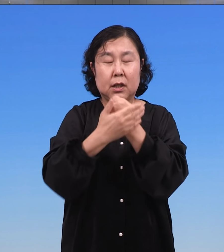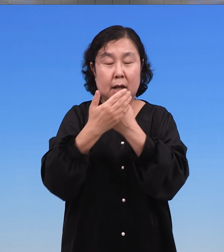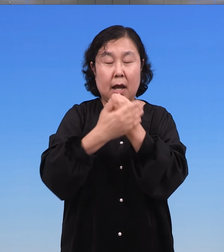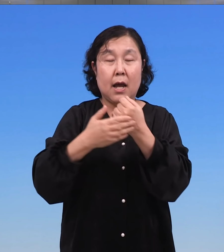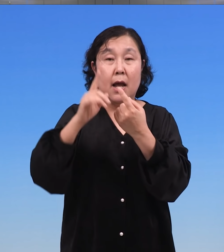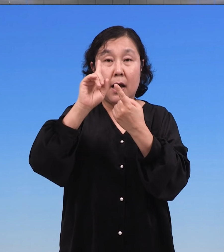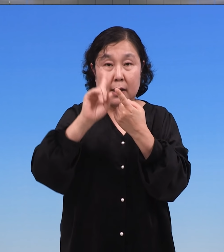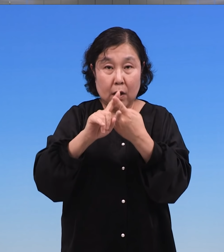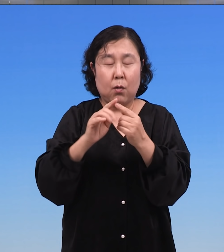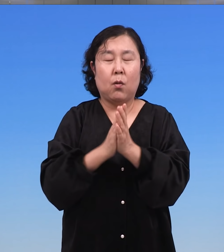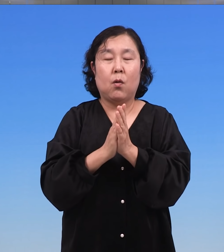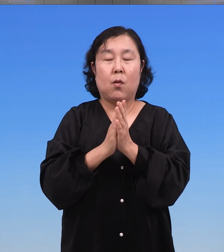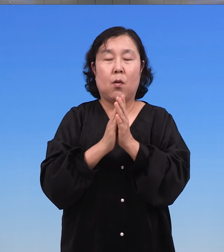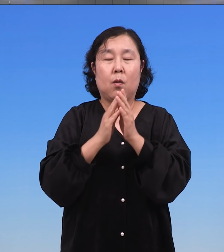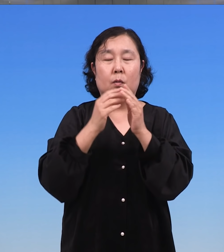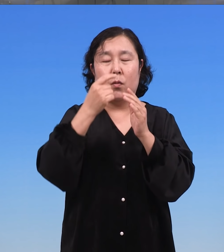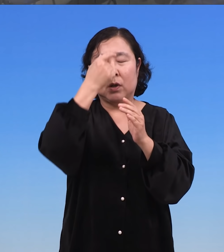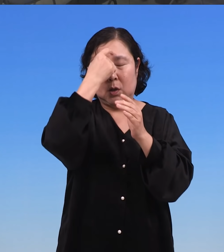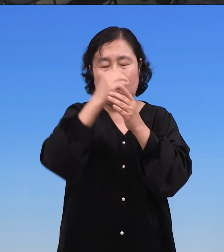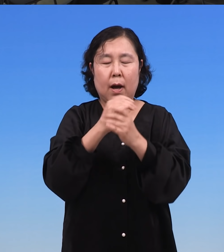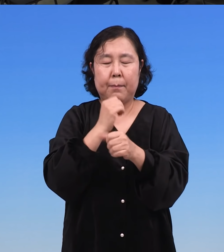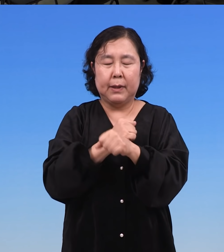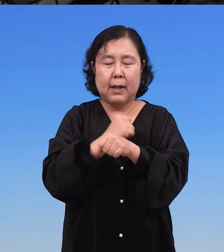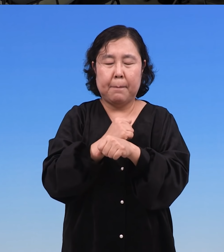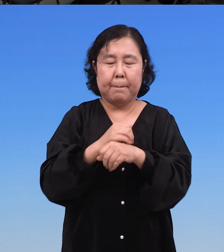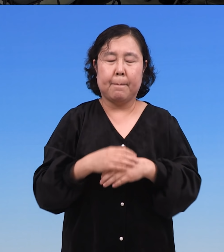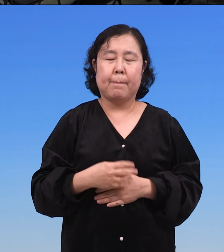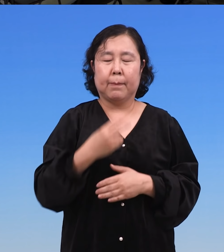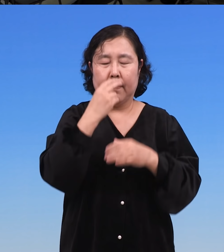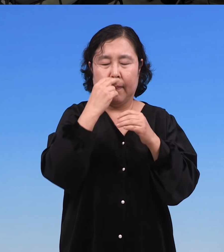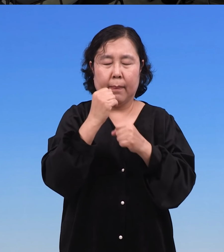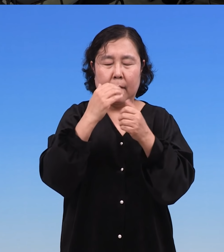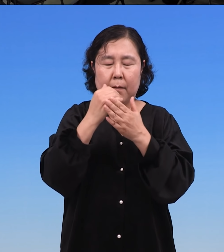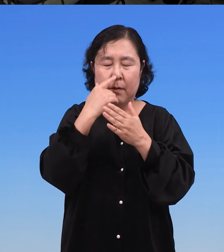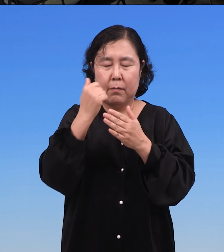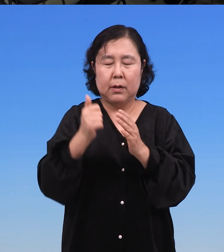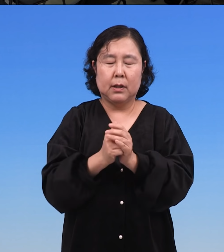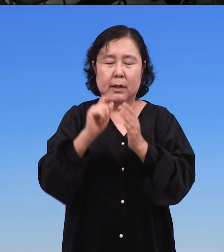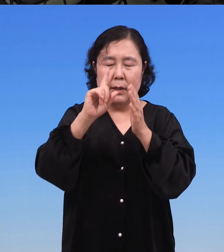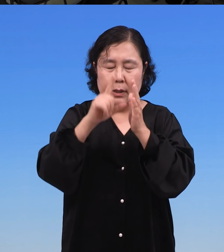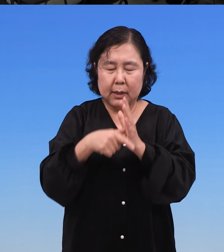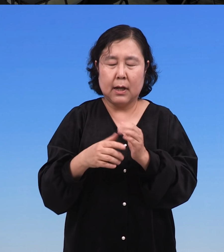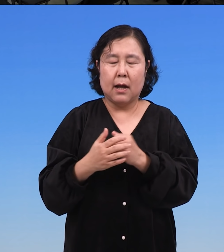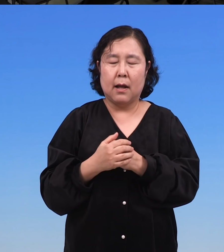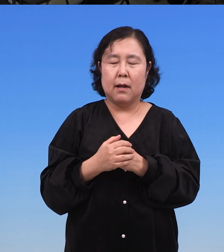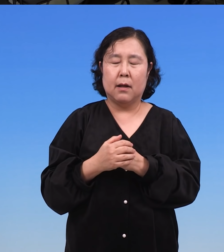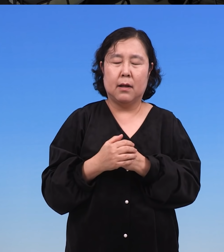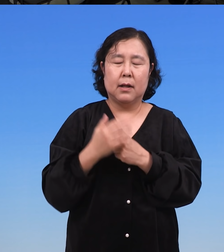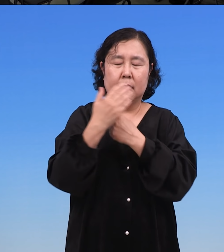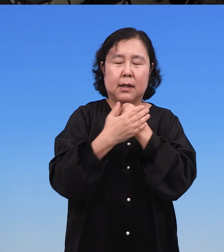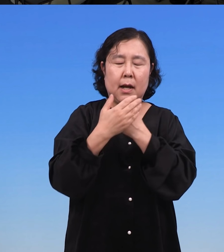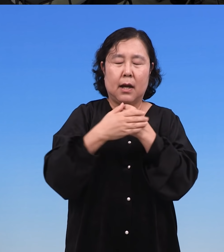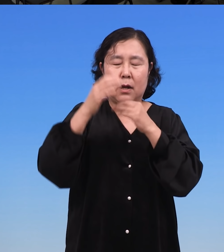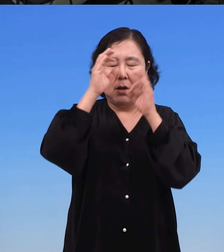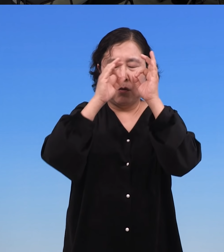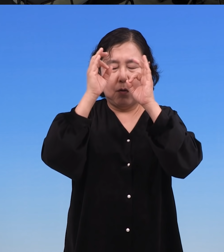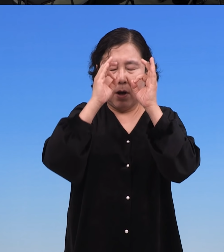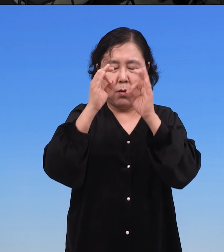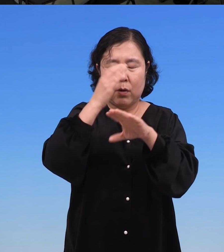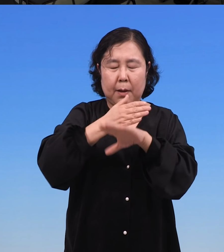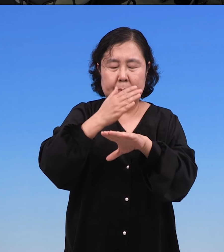통성으로 함께 한 목소리로 같이 기도하시겠습니다. 살아계신 하나님 아버지, 하나님의 은혜 이 시간 간절히 아버지여